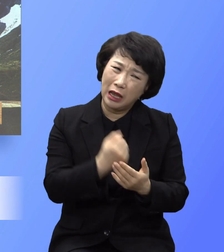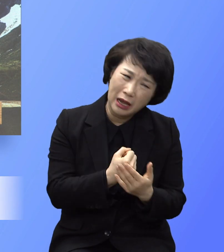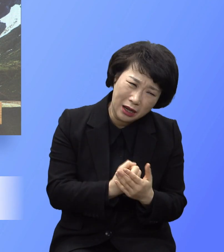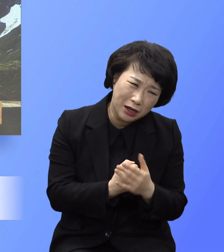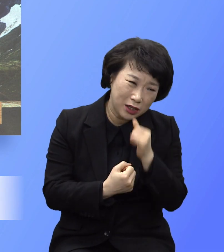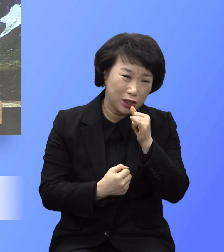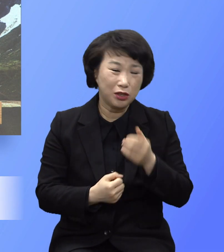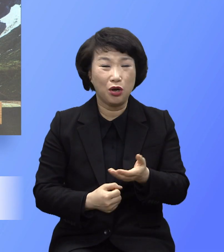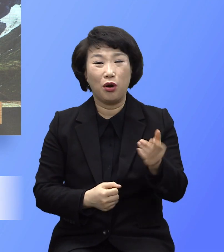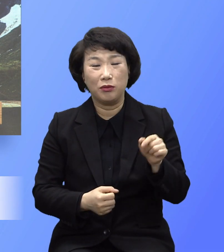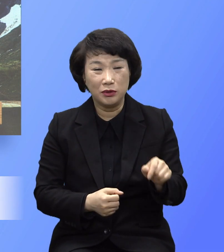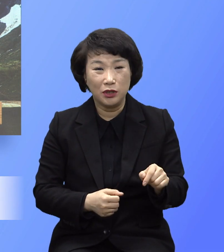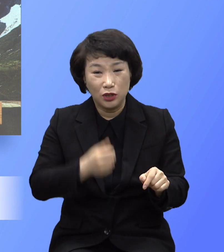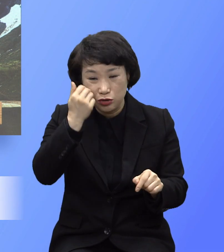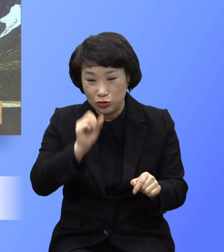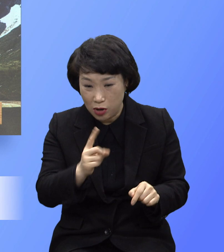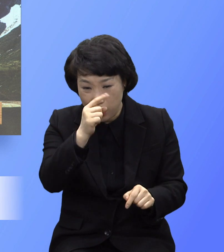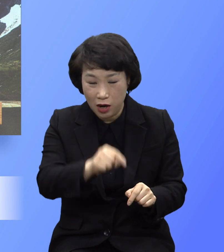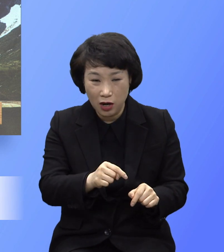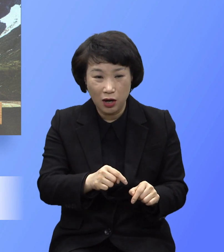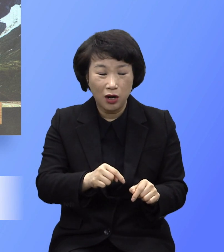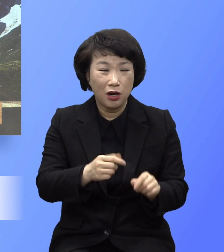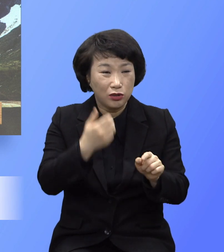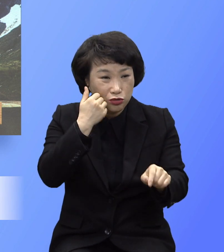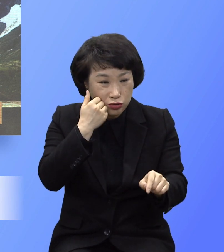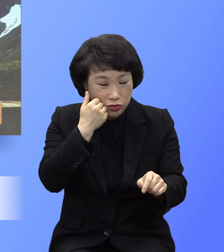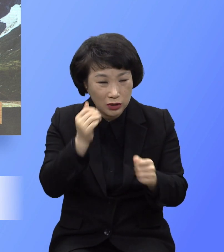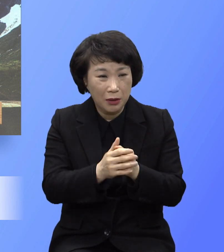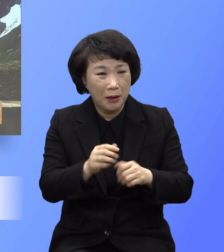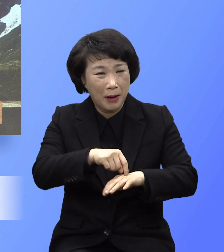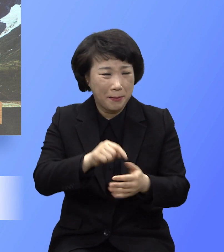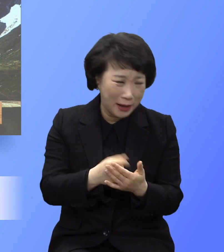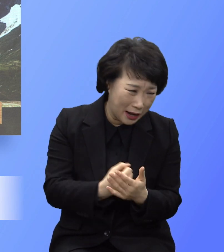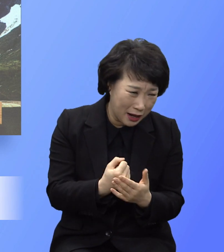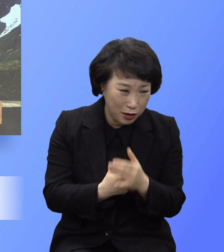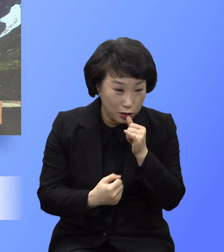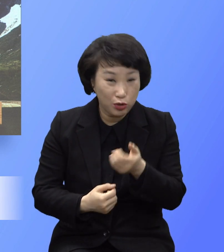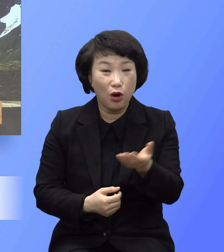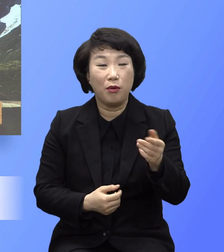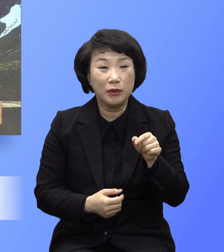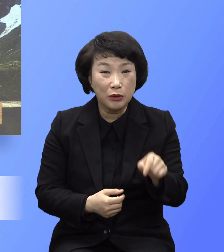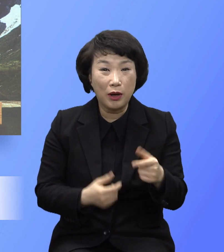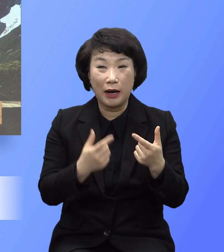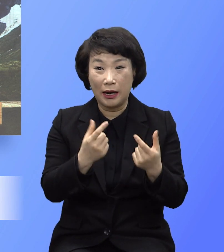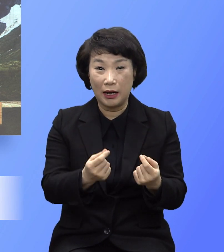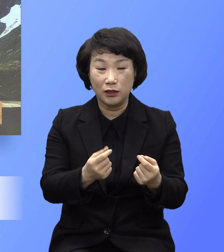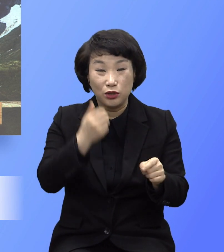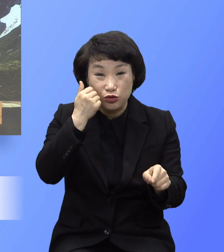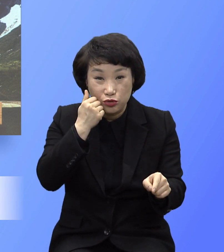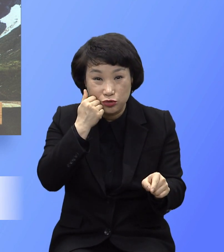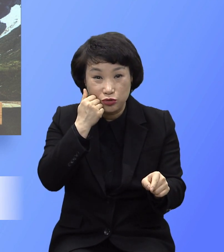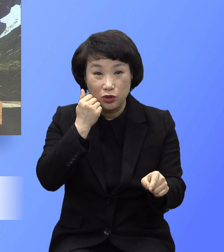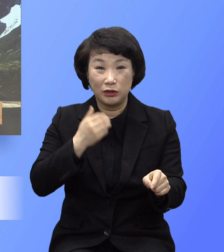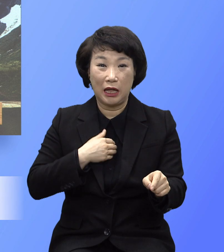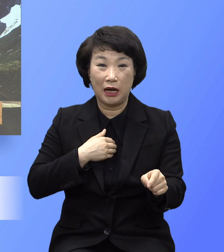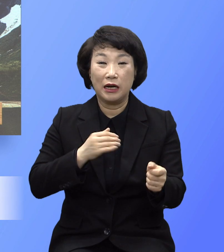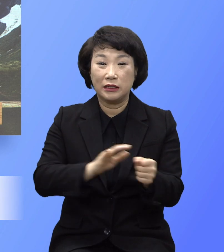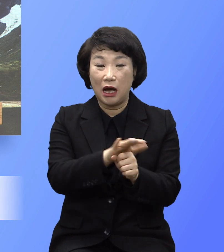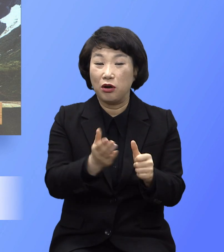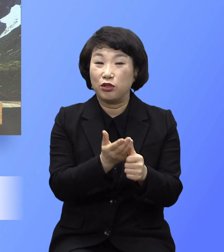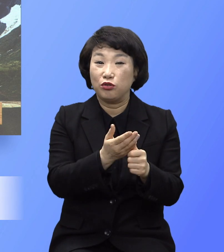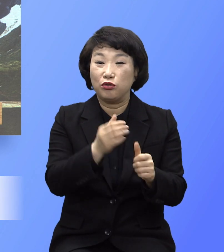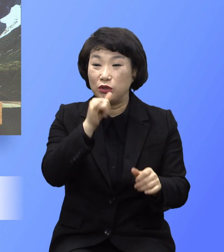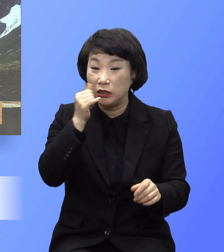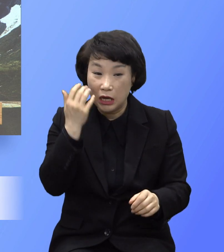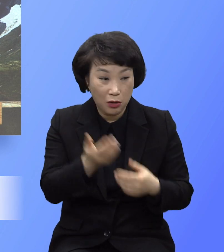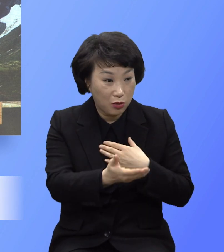타. 누구 때문에 그 사람 때문에 애가 타. 여러분들이 그런 누군가를 사랑하고 있느냐